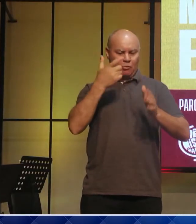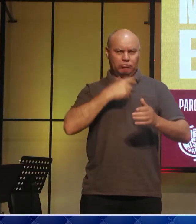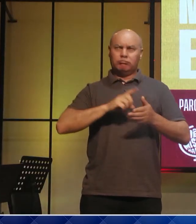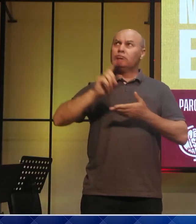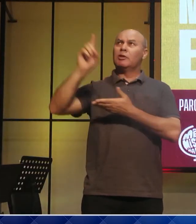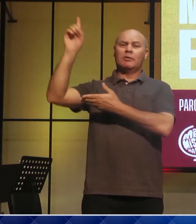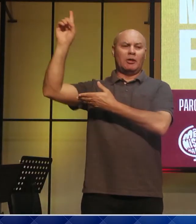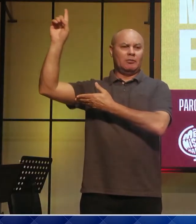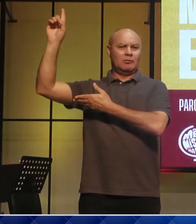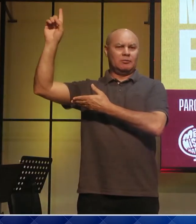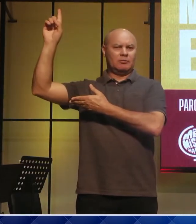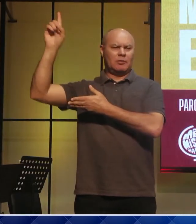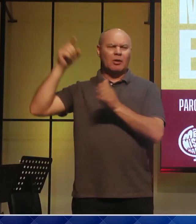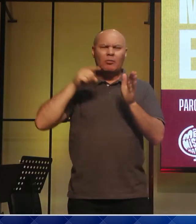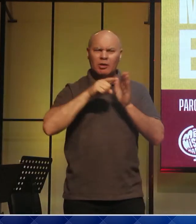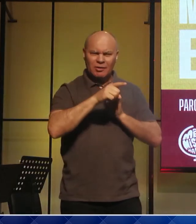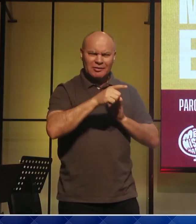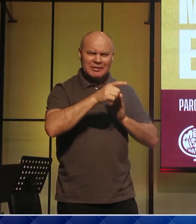tem certeza?